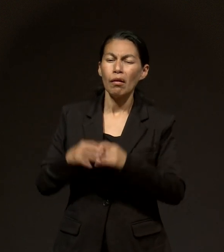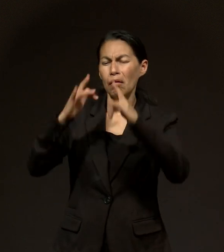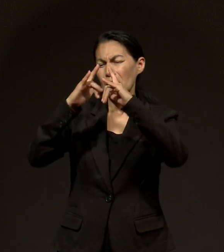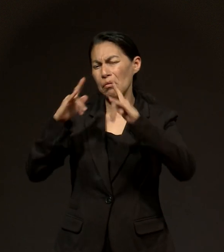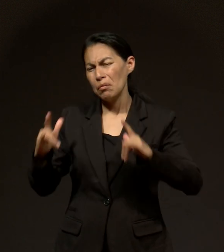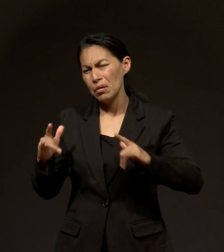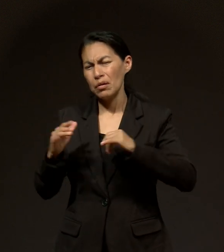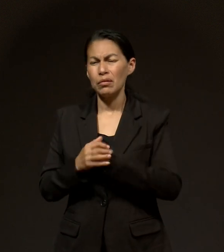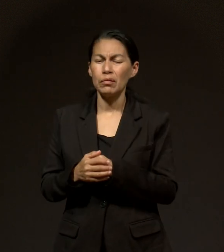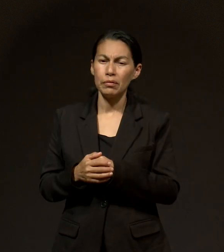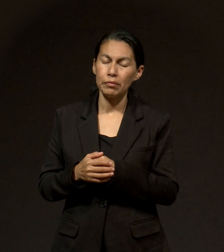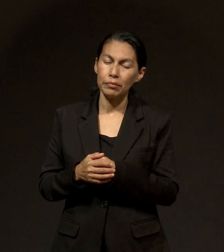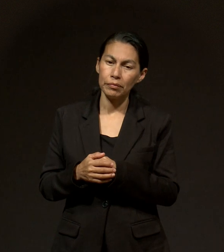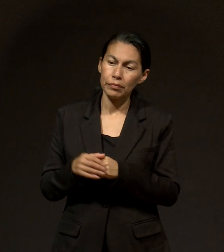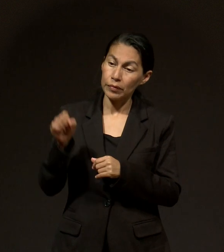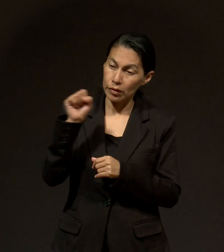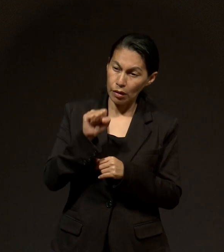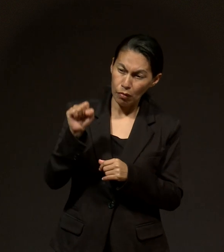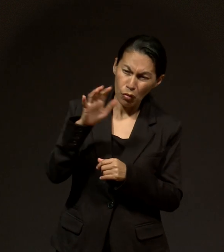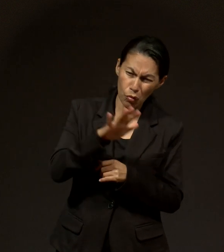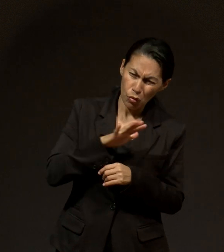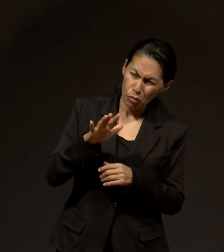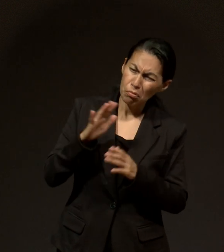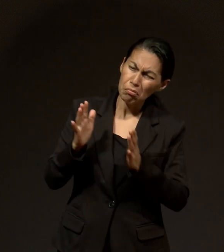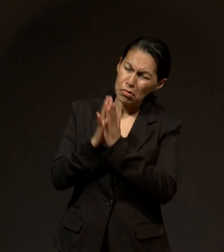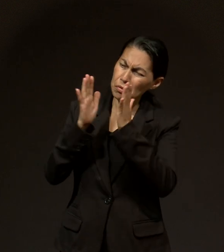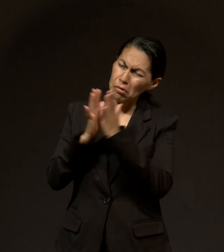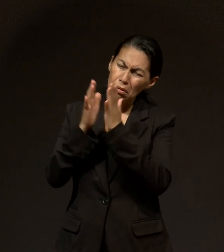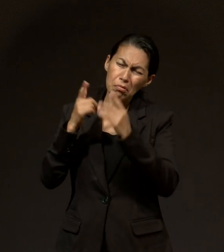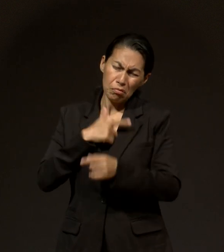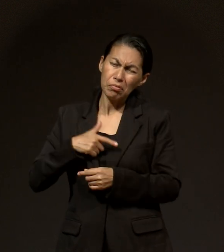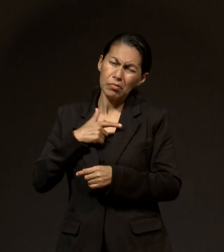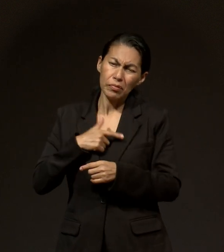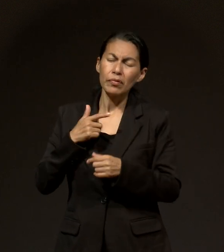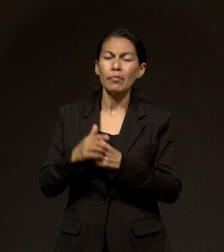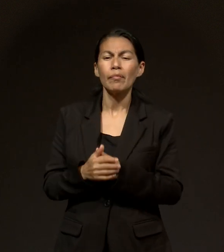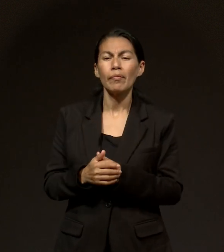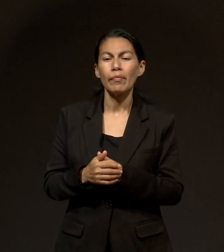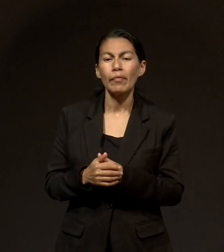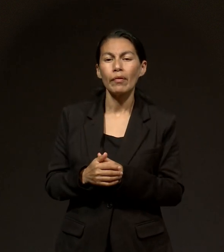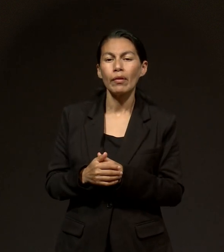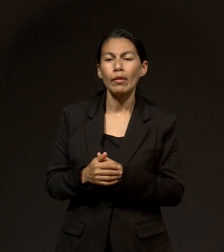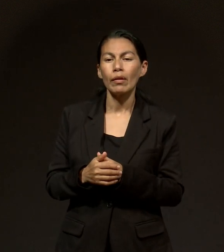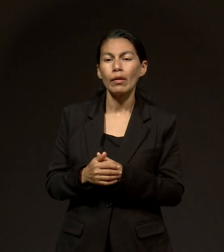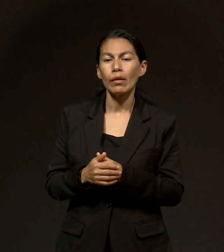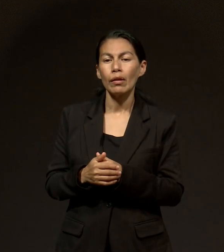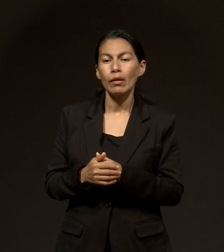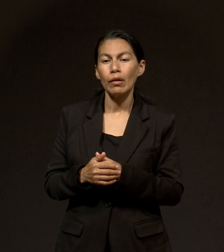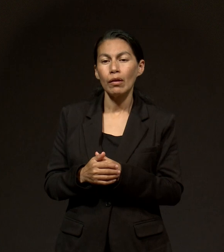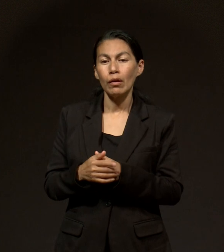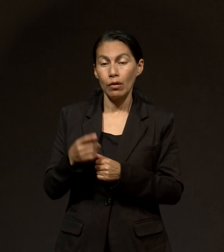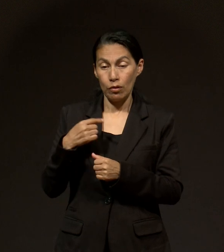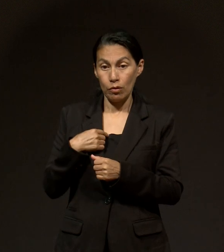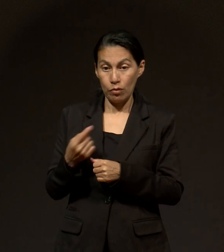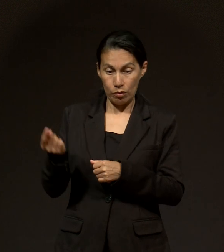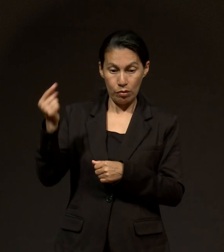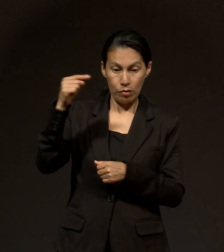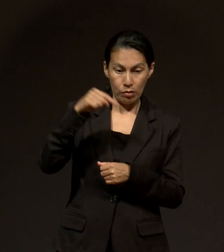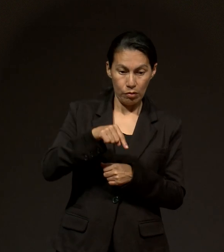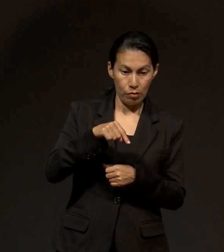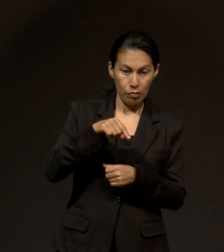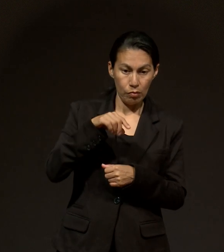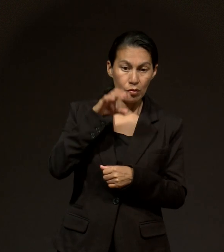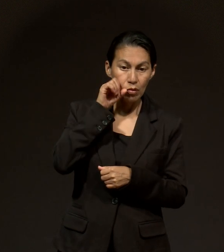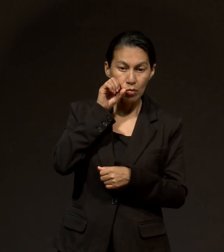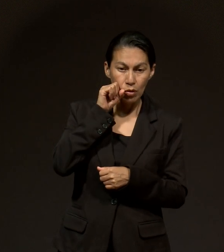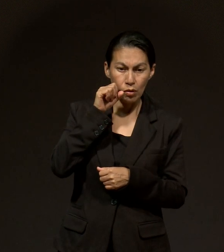entre la semana, los sábados, participaba. Y eso a siempre me había gustado. Y igual cuando llegué aquí